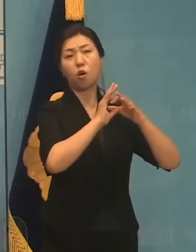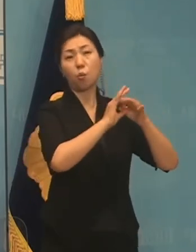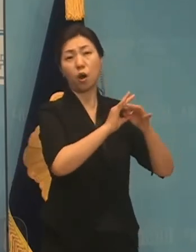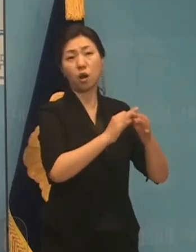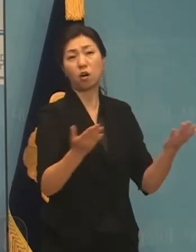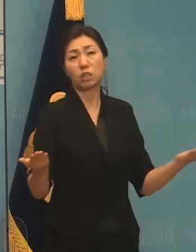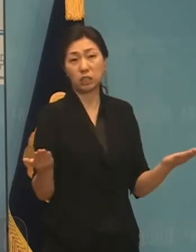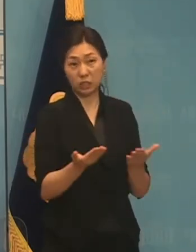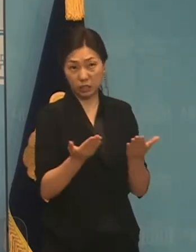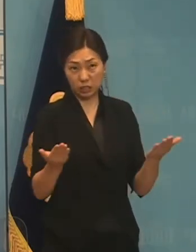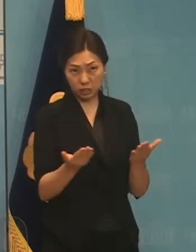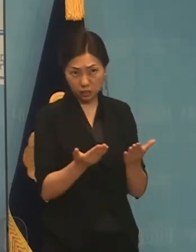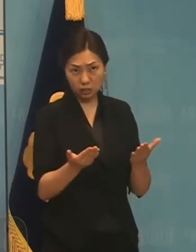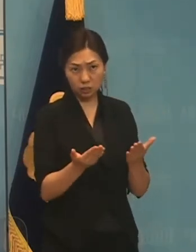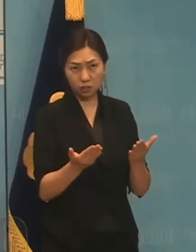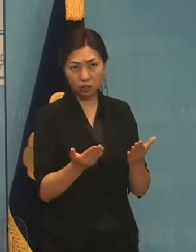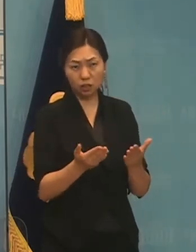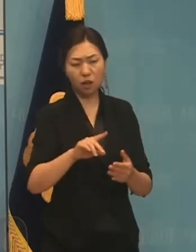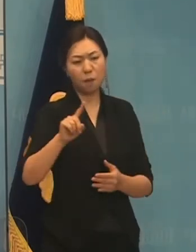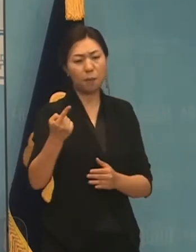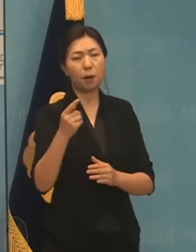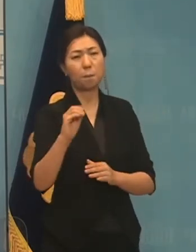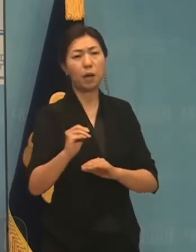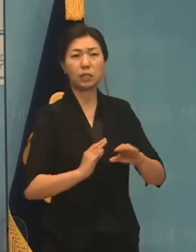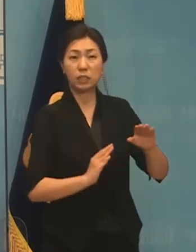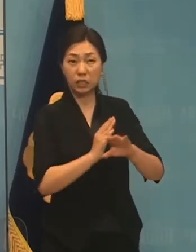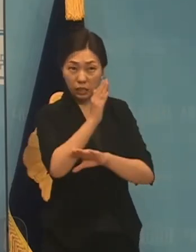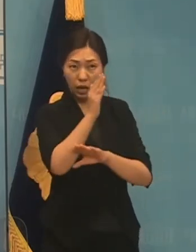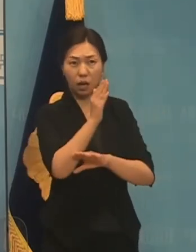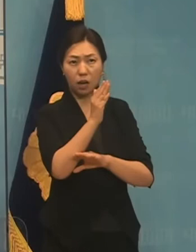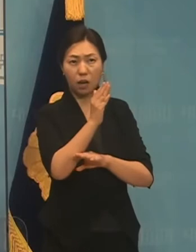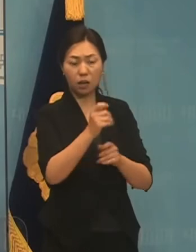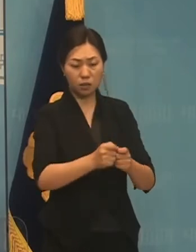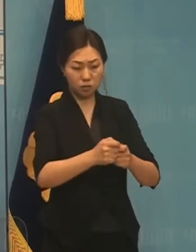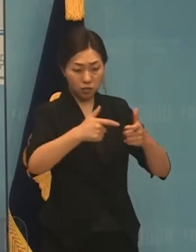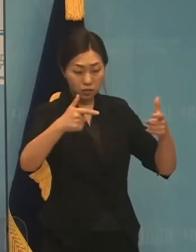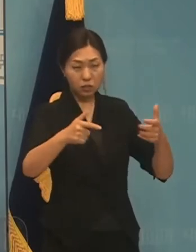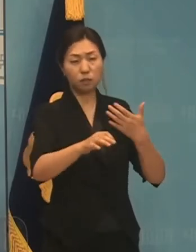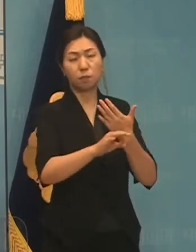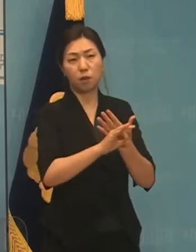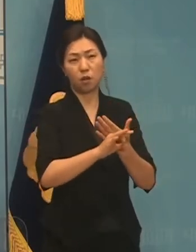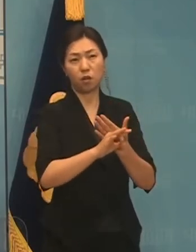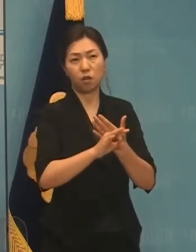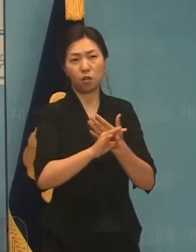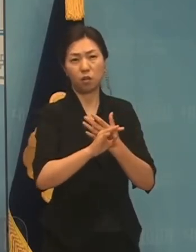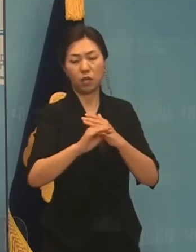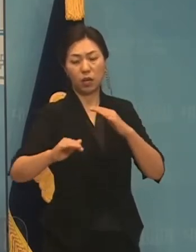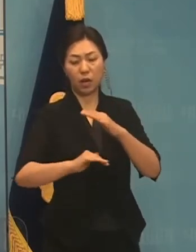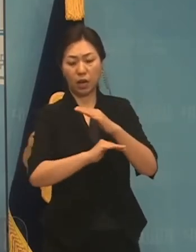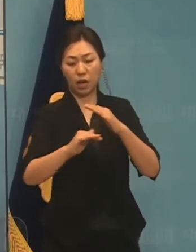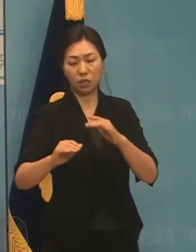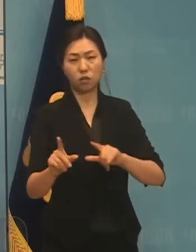개가 발생하여 어려운 가계를 버틸 수 있게 되겠습니다.